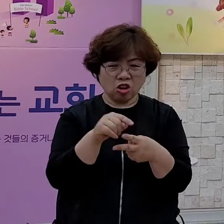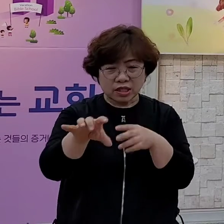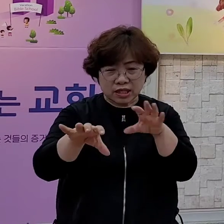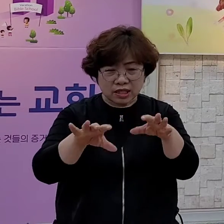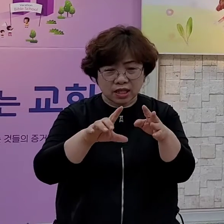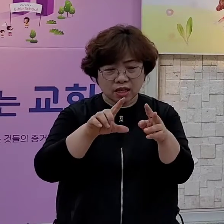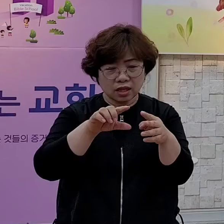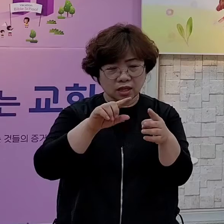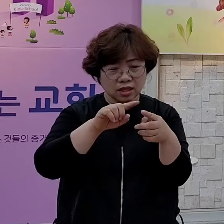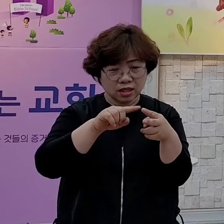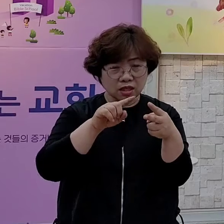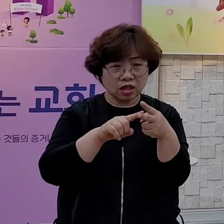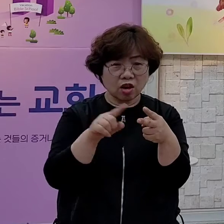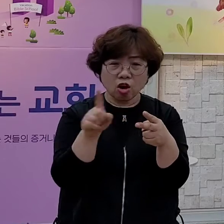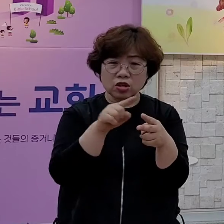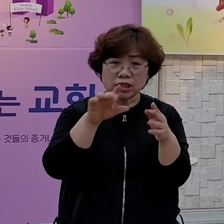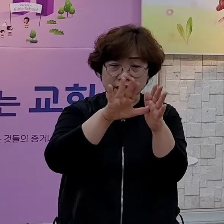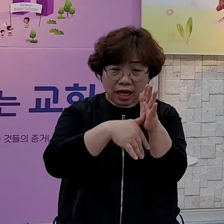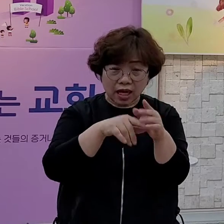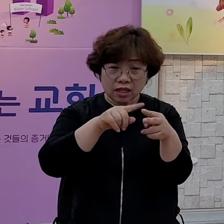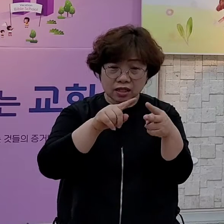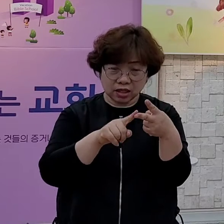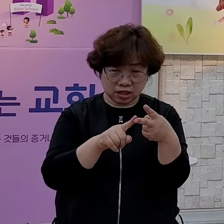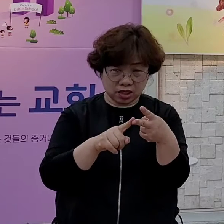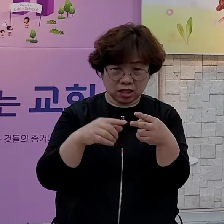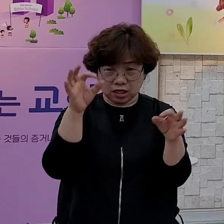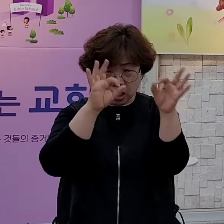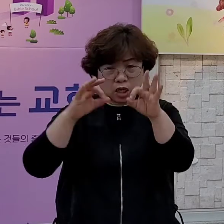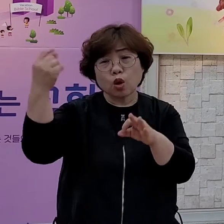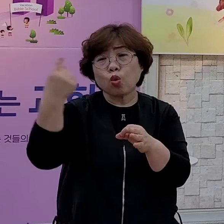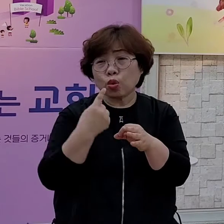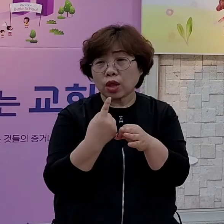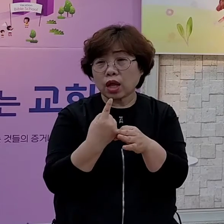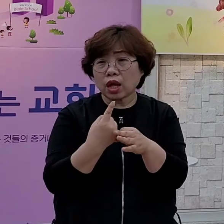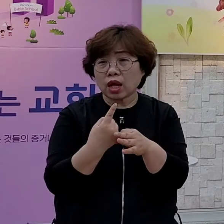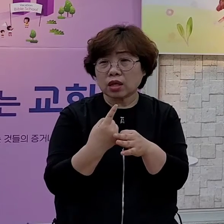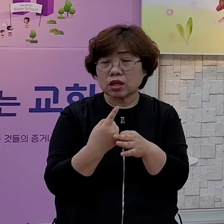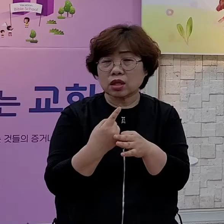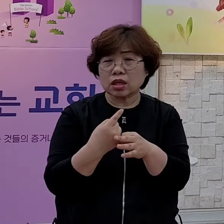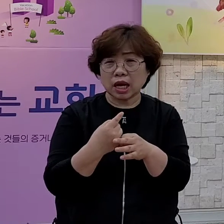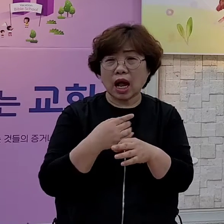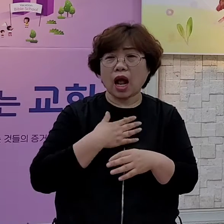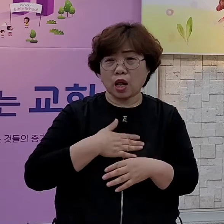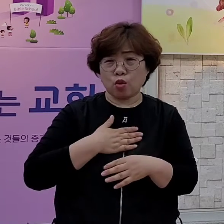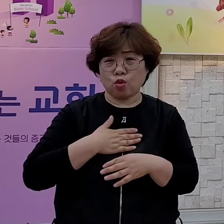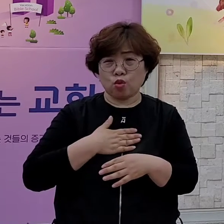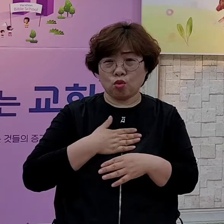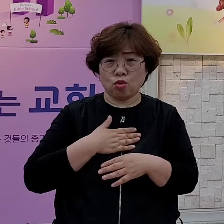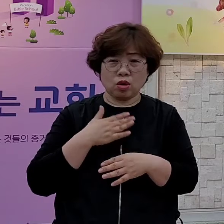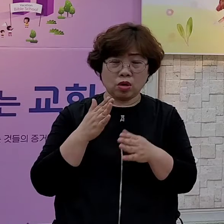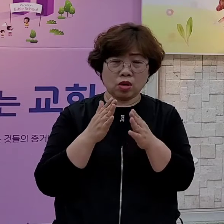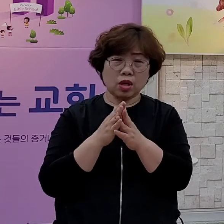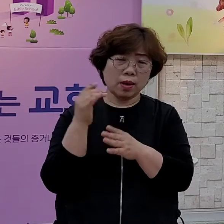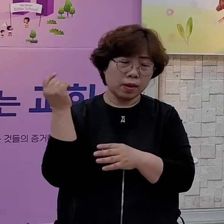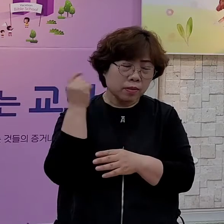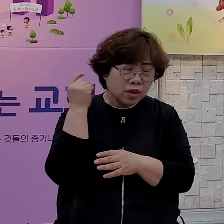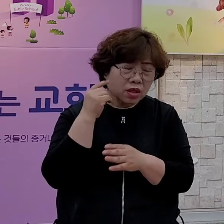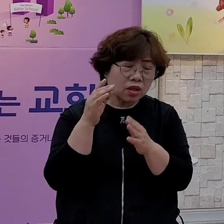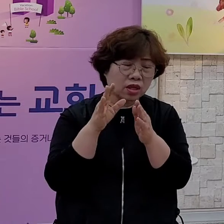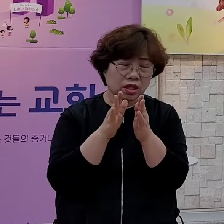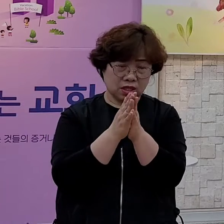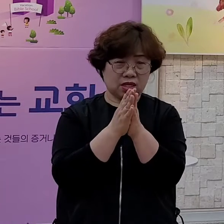시험에 대한 문제, 유혹에 대한 문제를 여기에서부터 계속 출발합니다. 누구에게나, 즉 우리에게 언제든지 올 수 있다라는